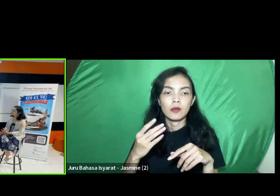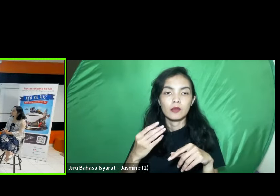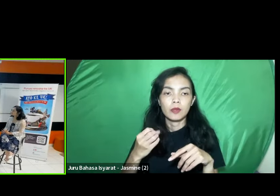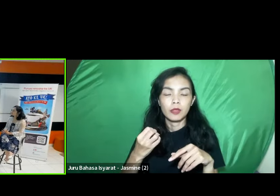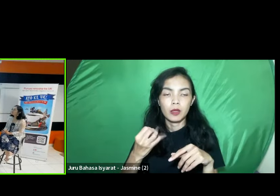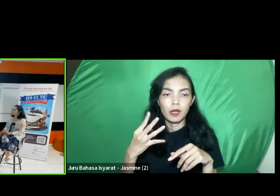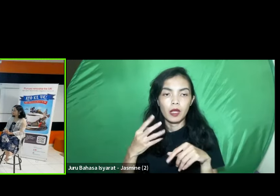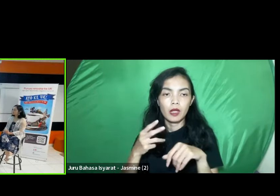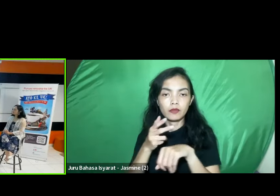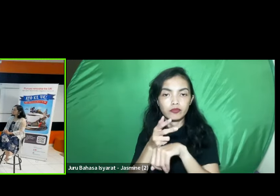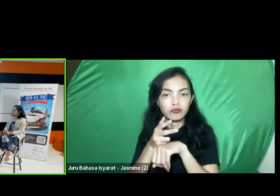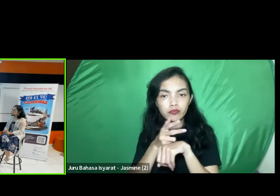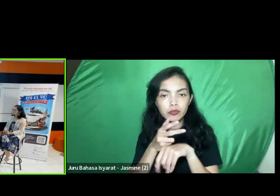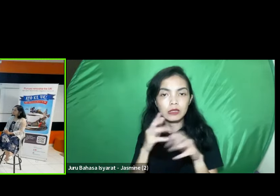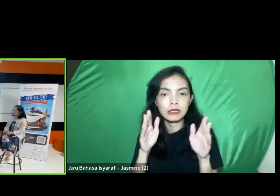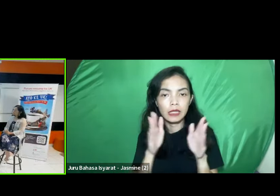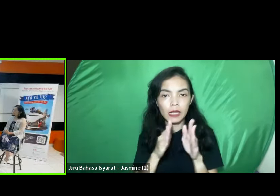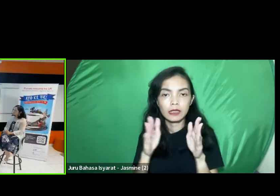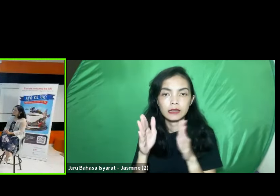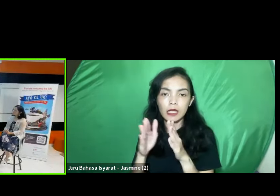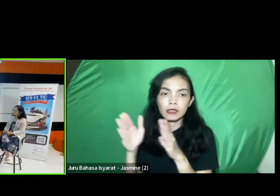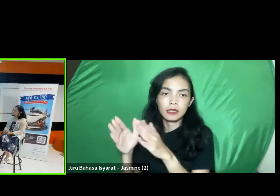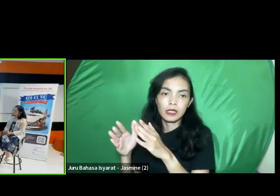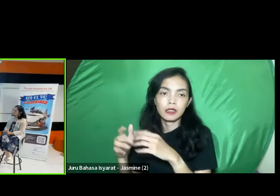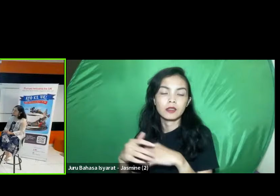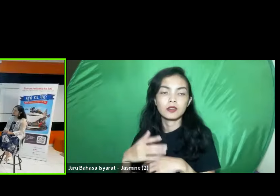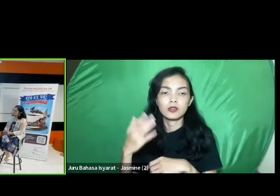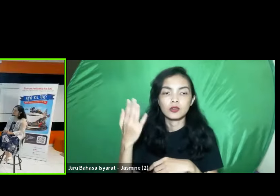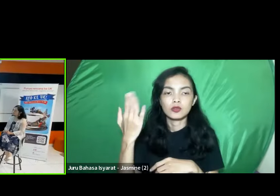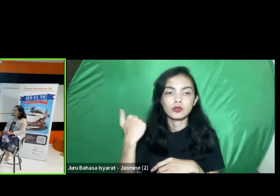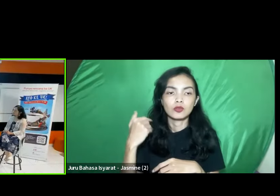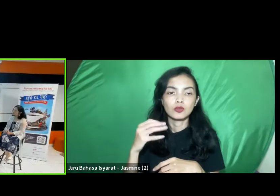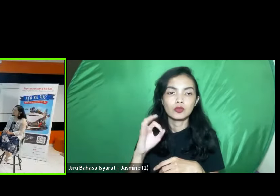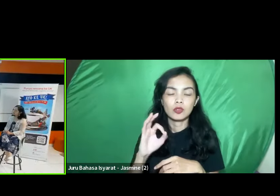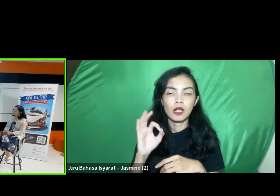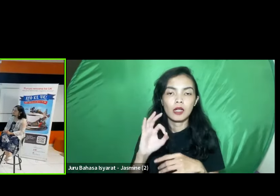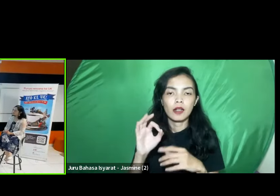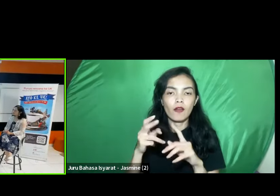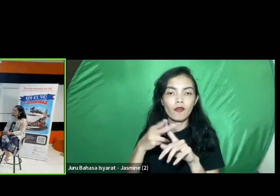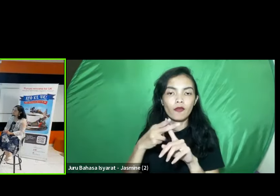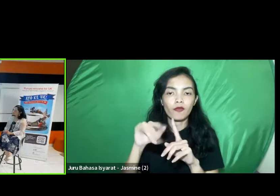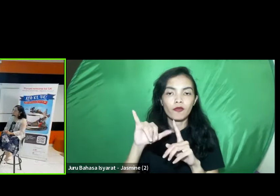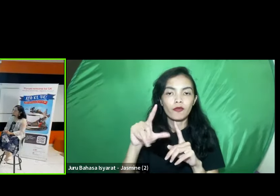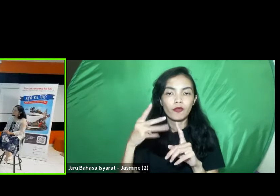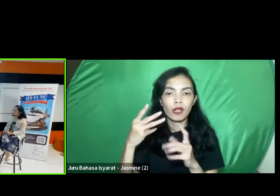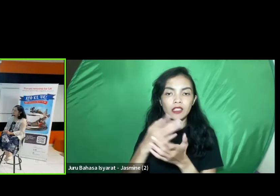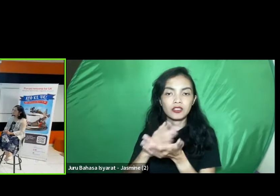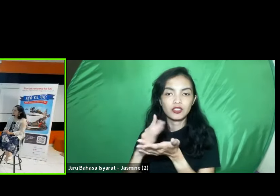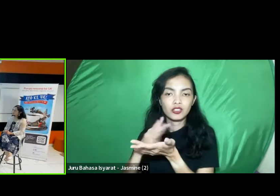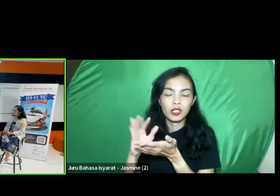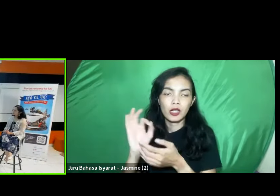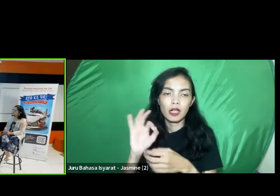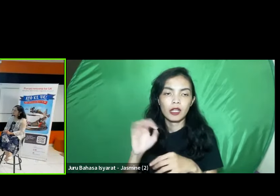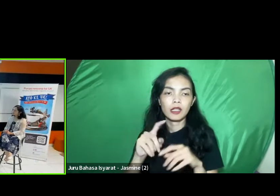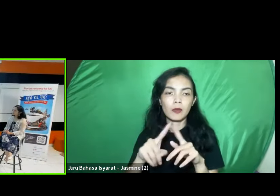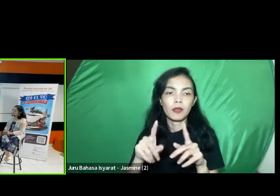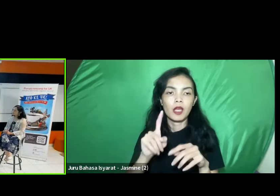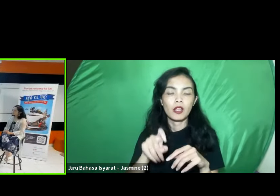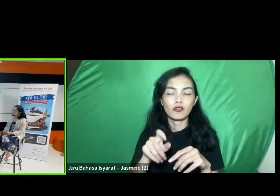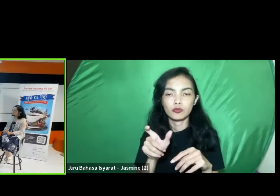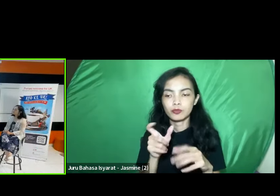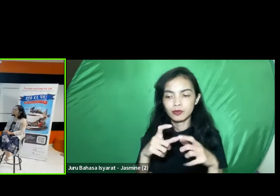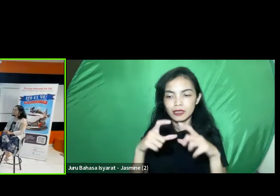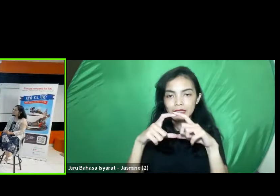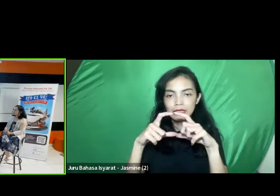short documentary dan zaman itu belum berbagi file ya orang masih harus nonton kayak DVD atau